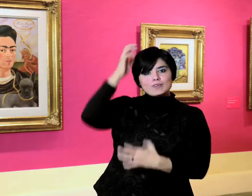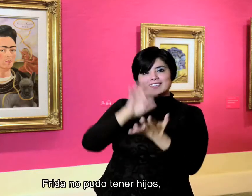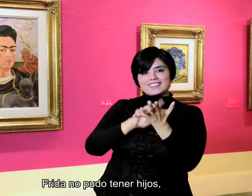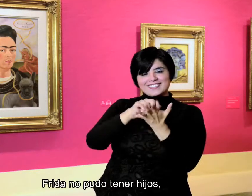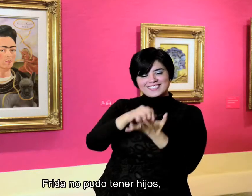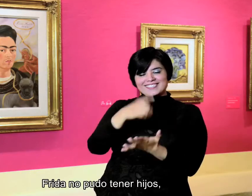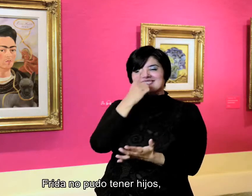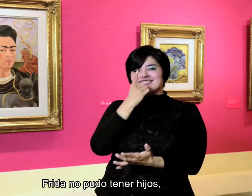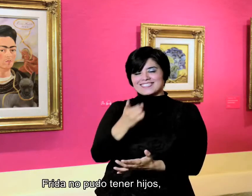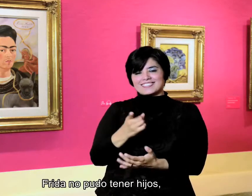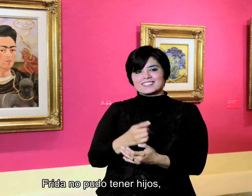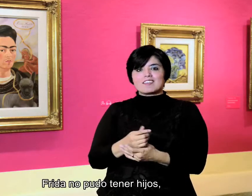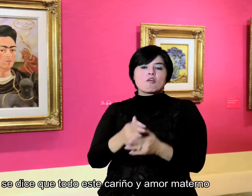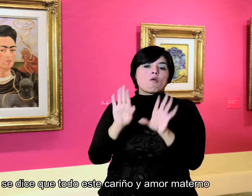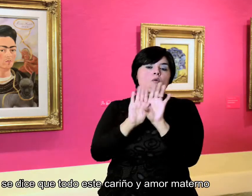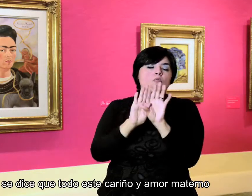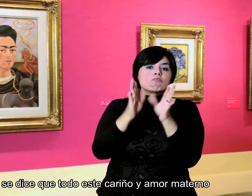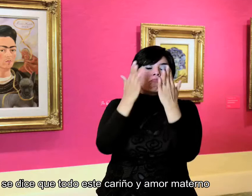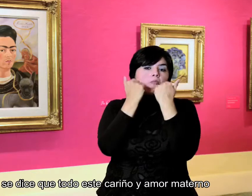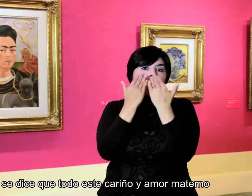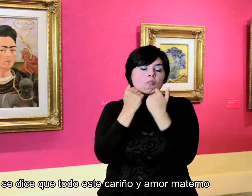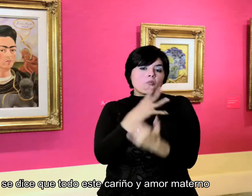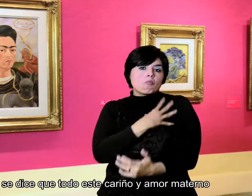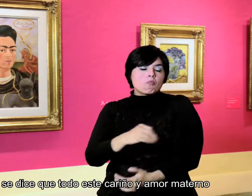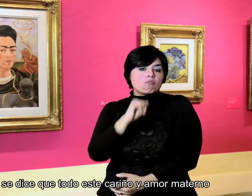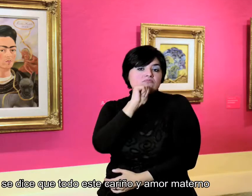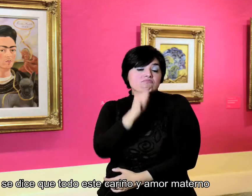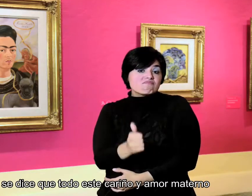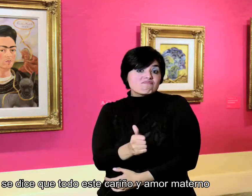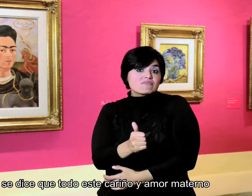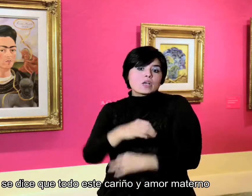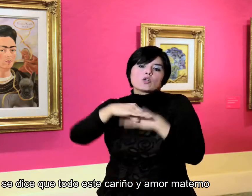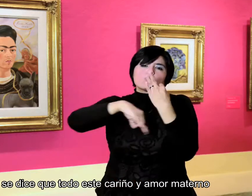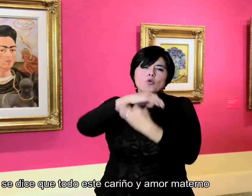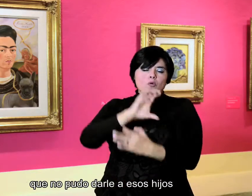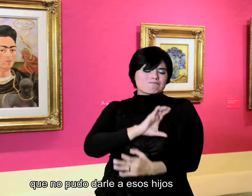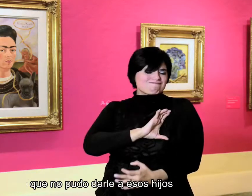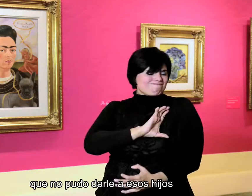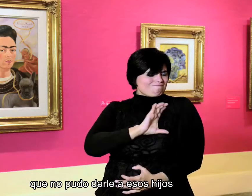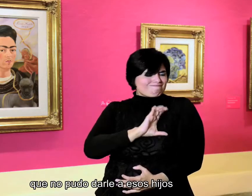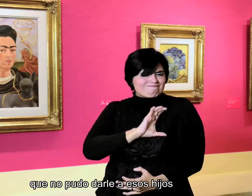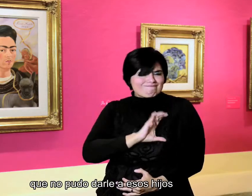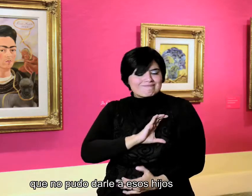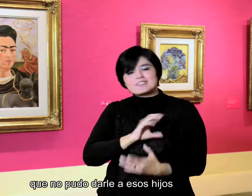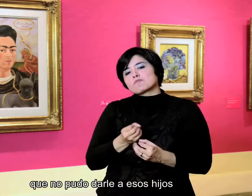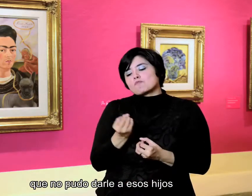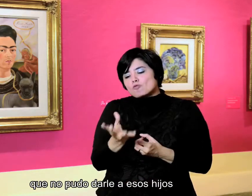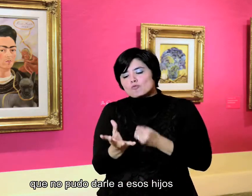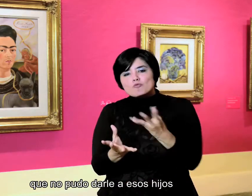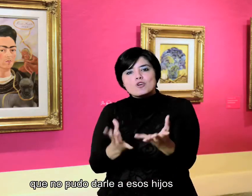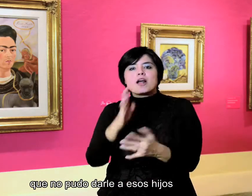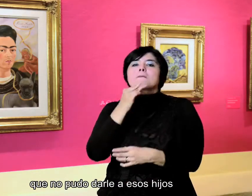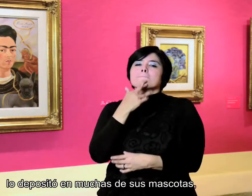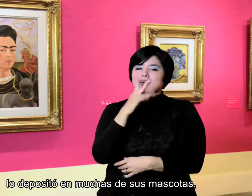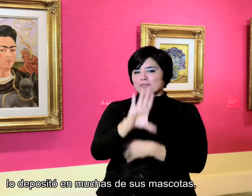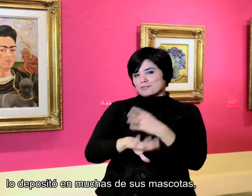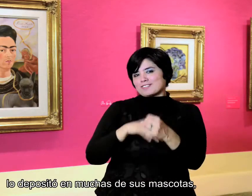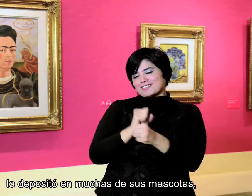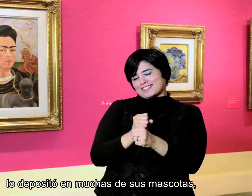Frida no pudo tener hijos, y se dice que todo este cariño y este amor materno que no pudo darle a esos hijos, lo depositó en